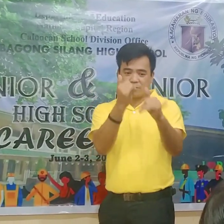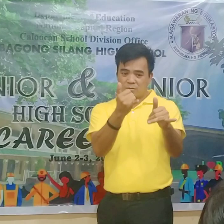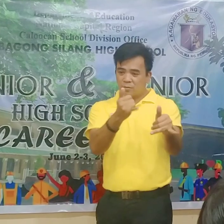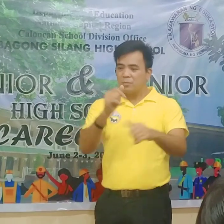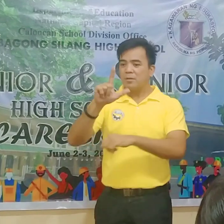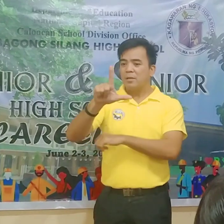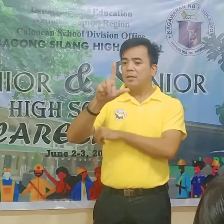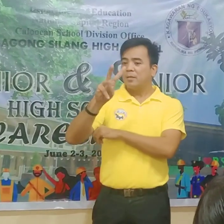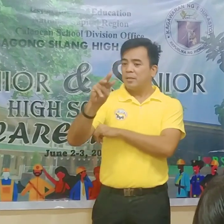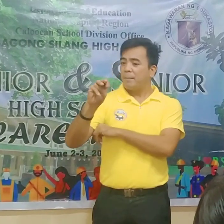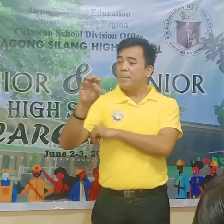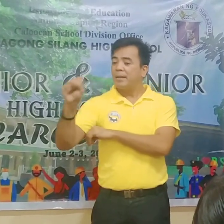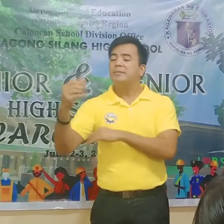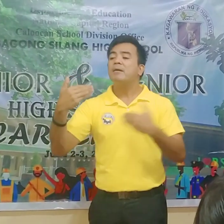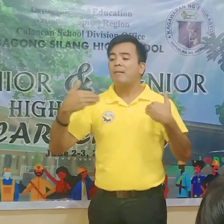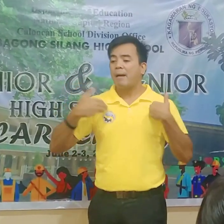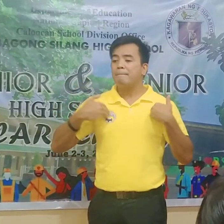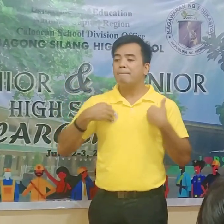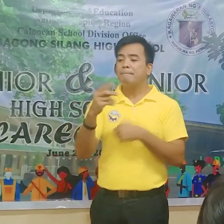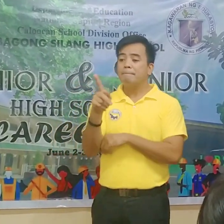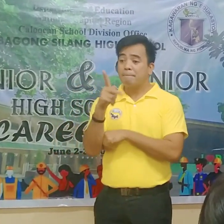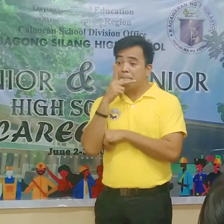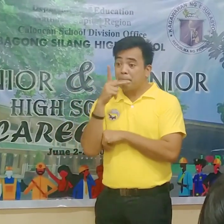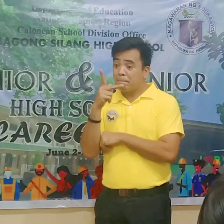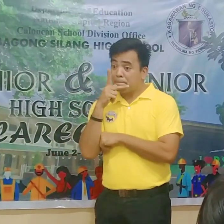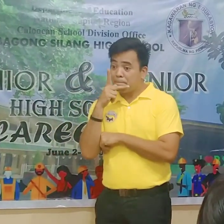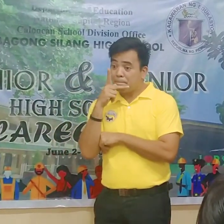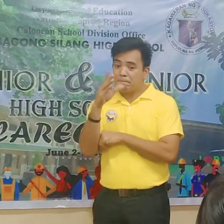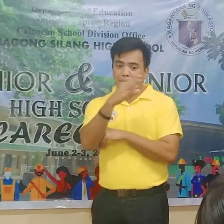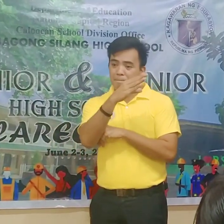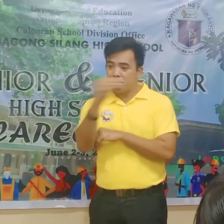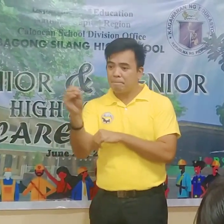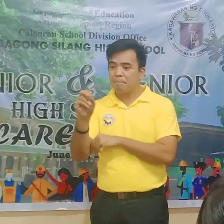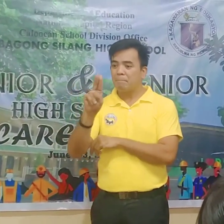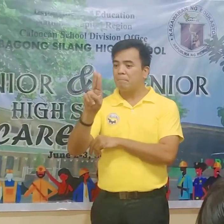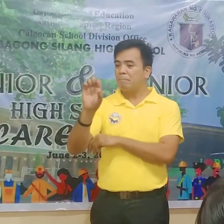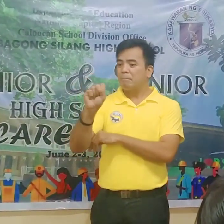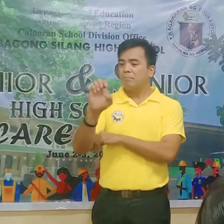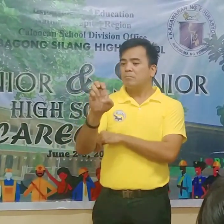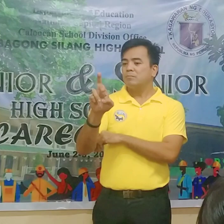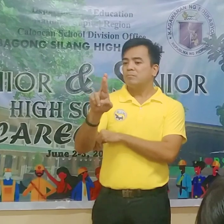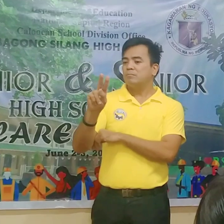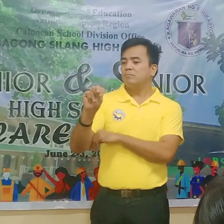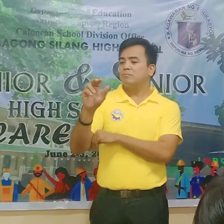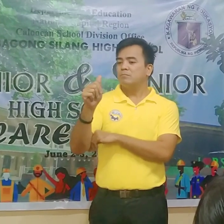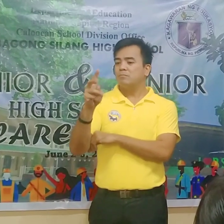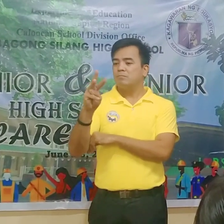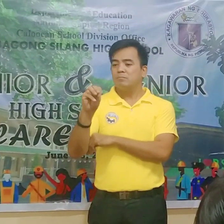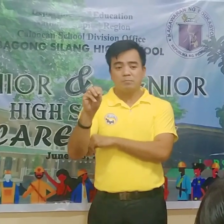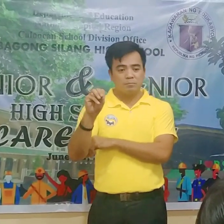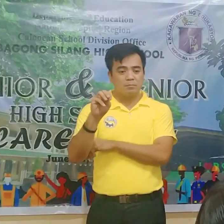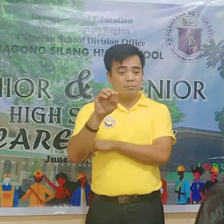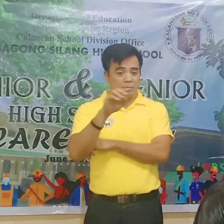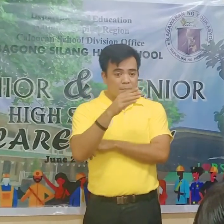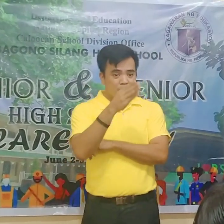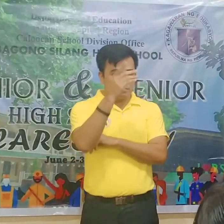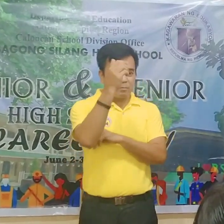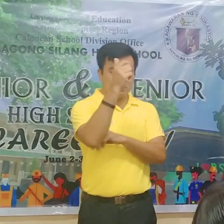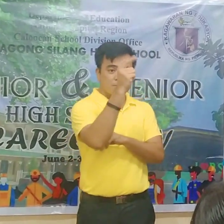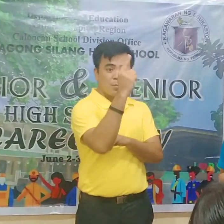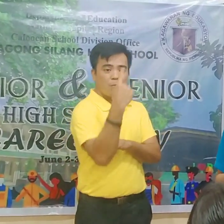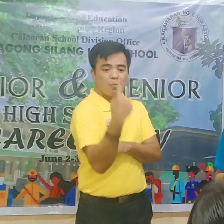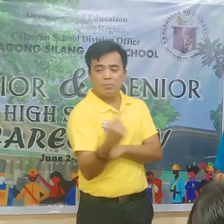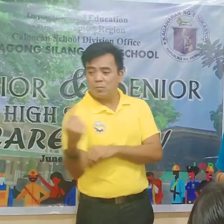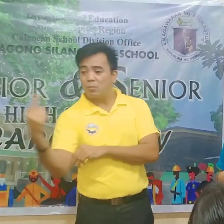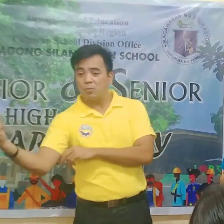password doon and username. Gagawan po sila ng school para ma-open po nila yung account nila. Then meron din po silang free